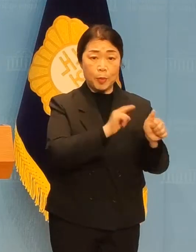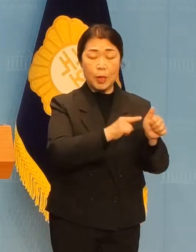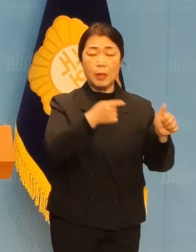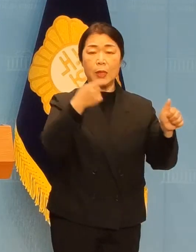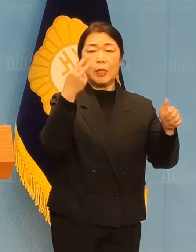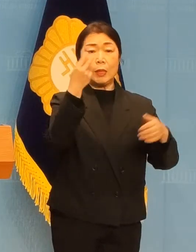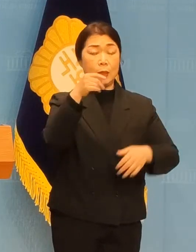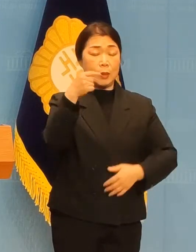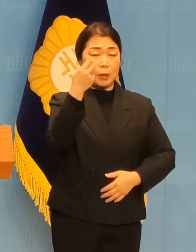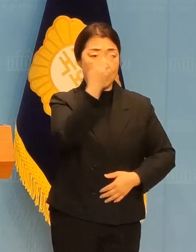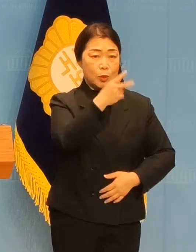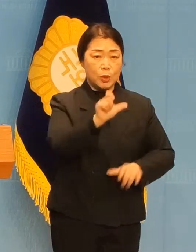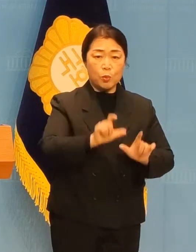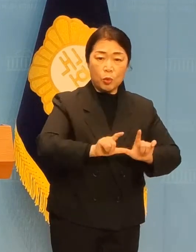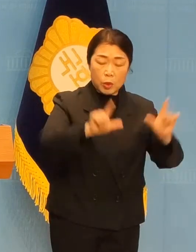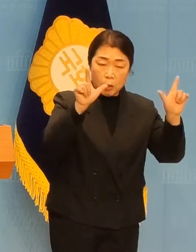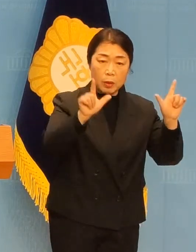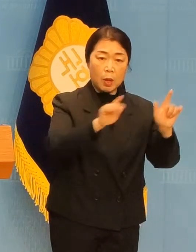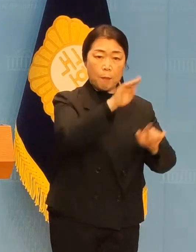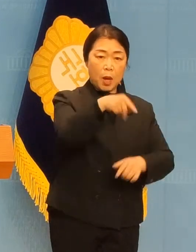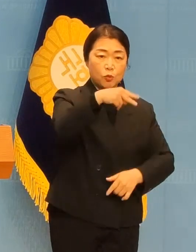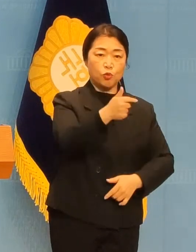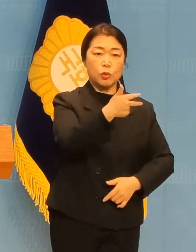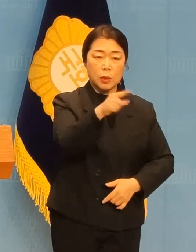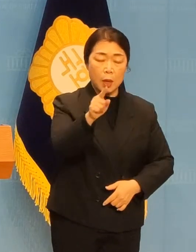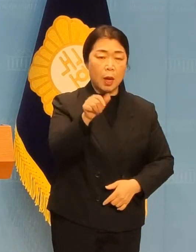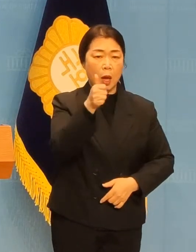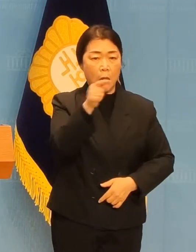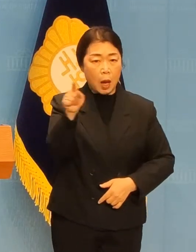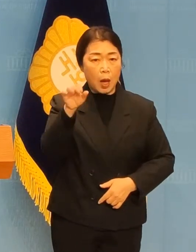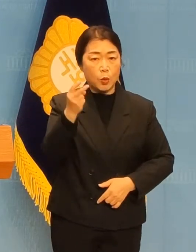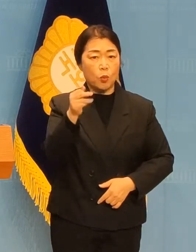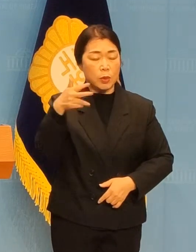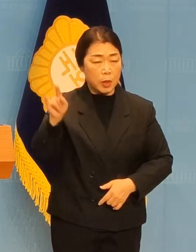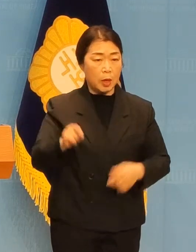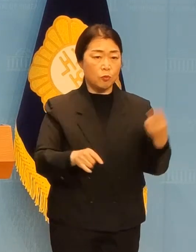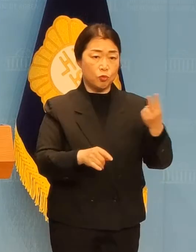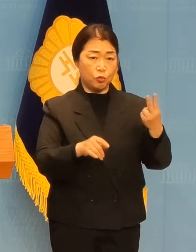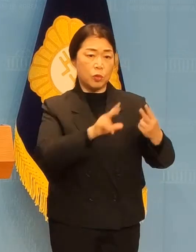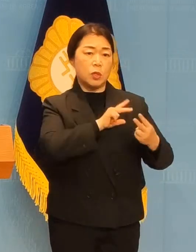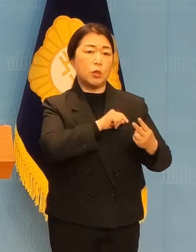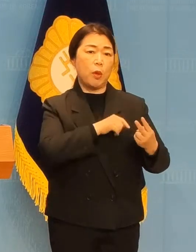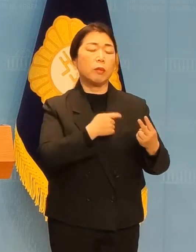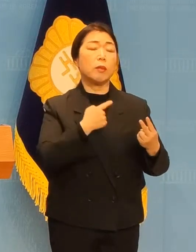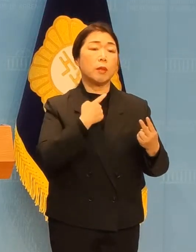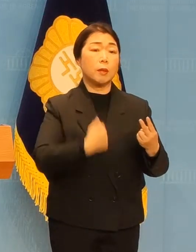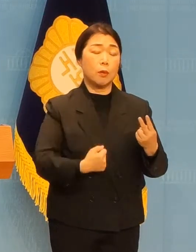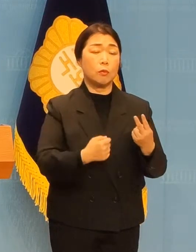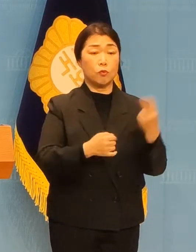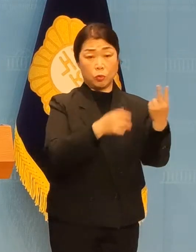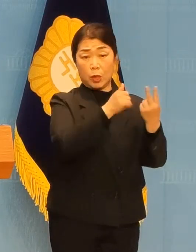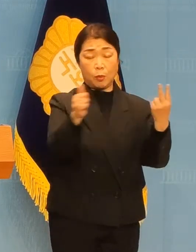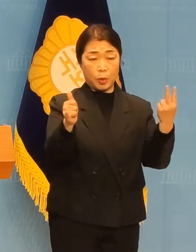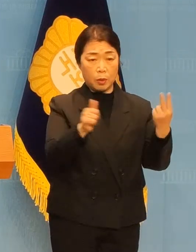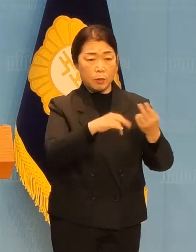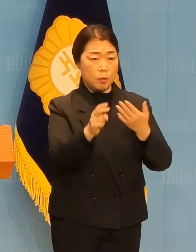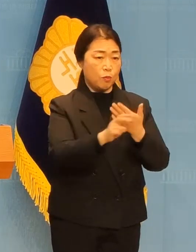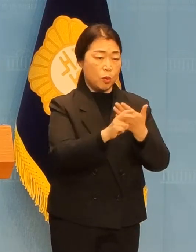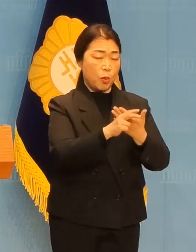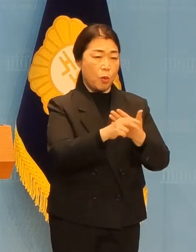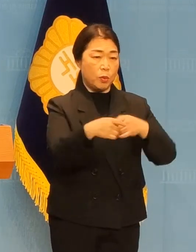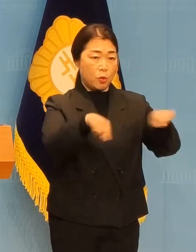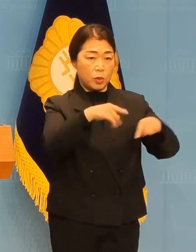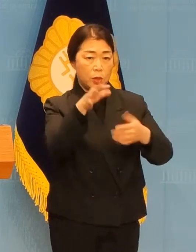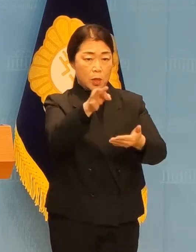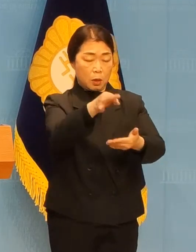2025년 한 해에만 박순자, 하영재 두 전직 국회의원 2명이 불법 정치자금